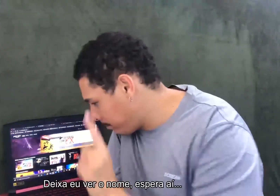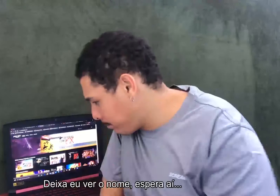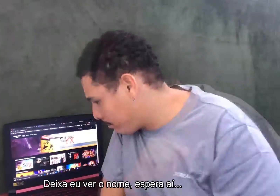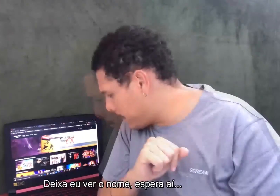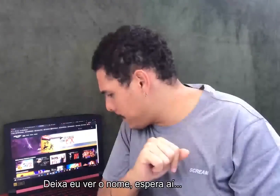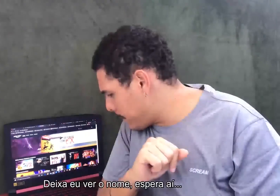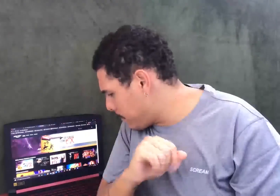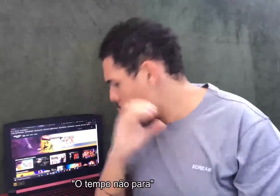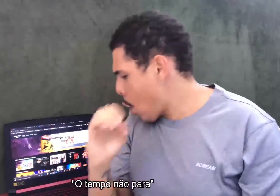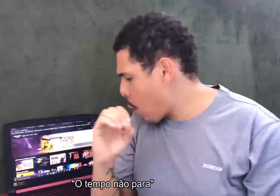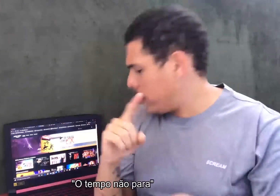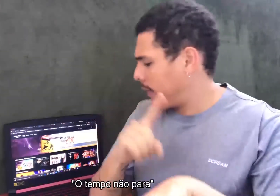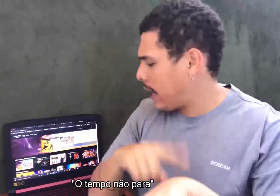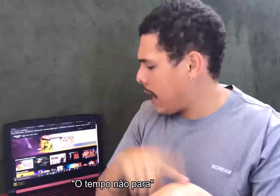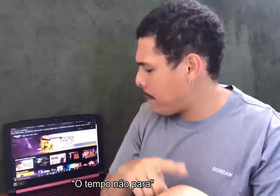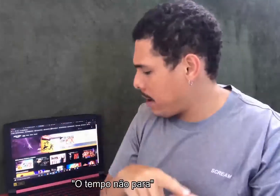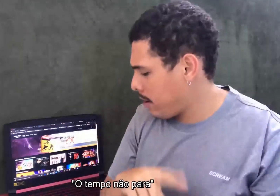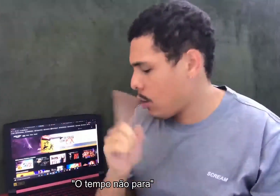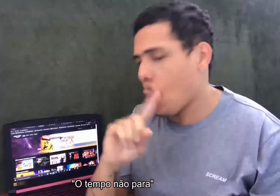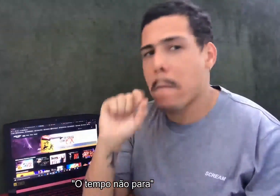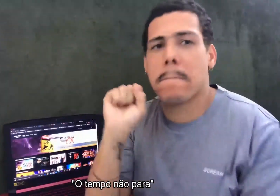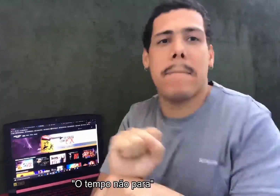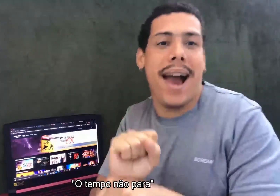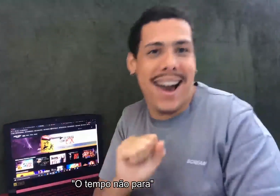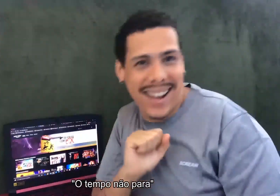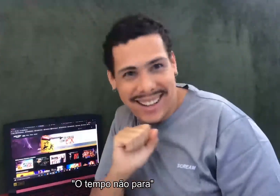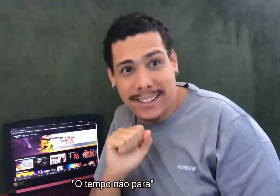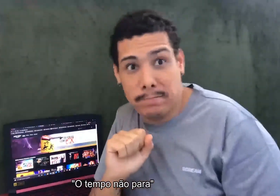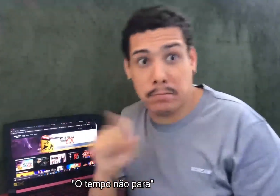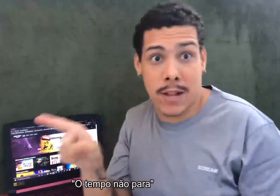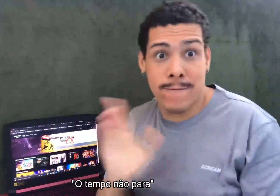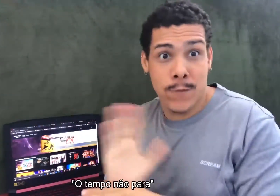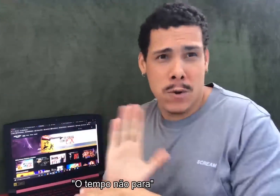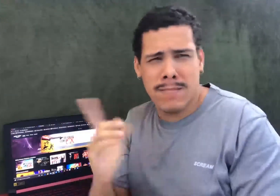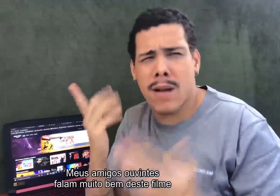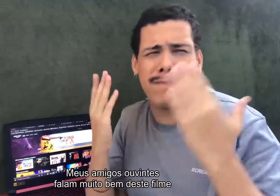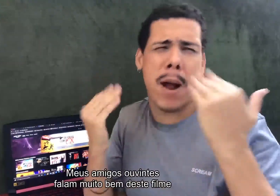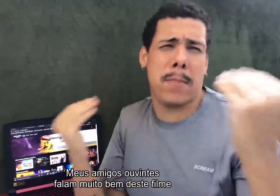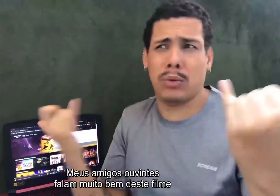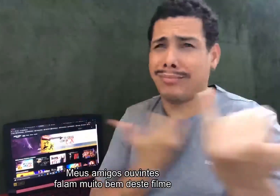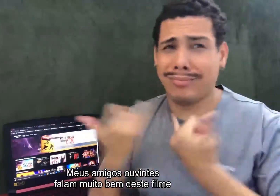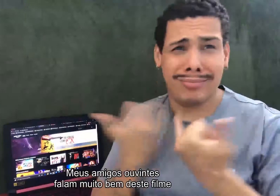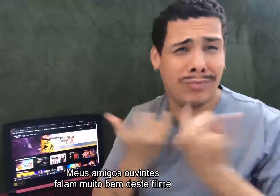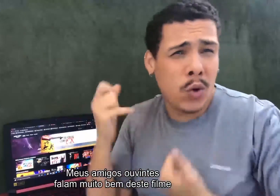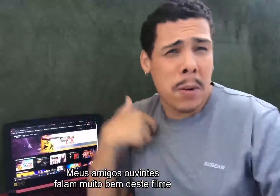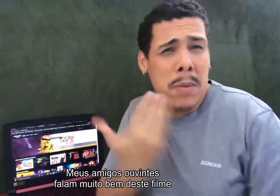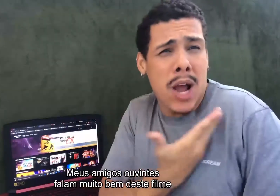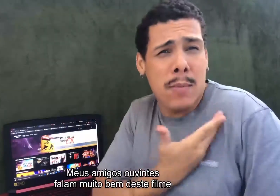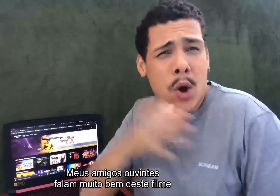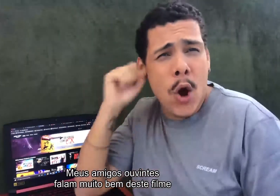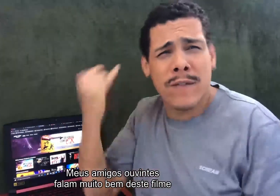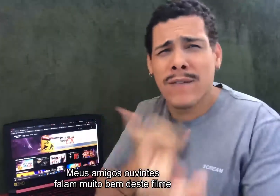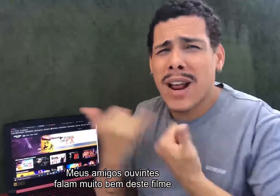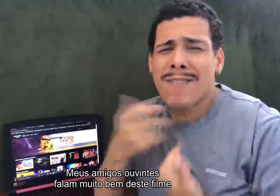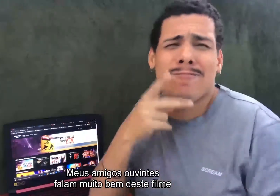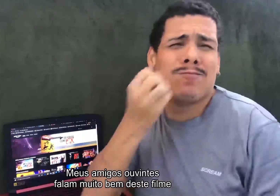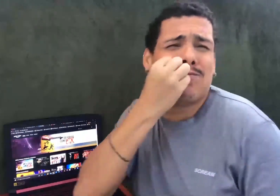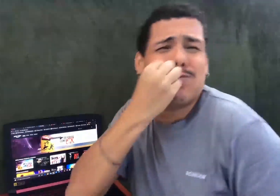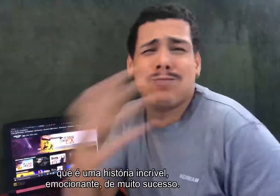eu ver o nome, espera aí. O tempo não para. Meus amigos ouvintes falam muito bem desse filme, que é